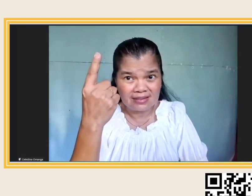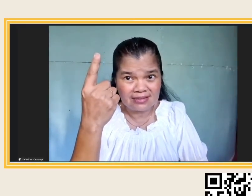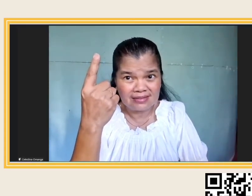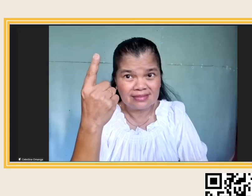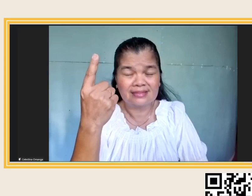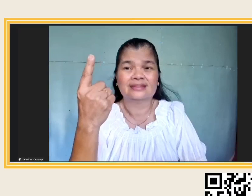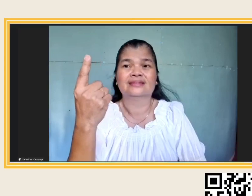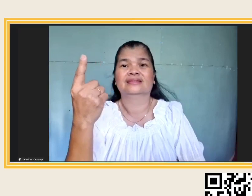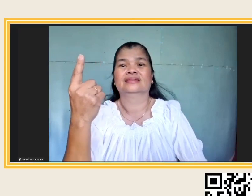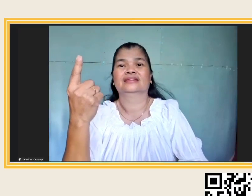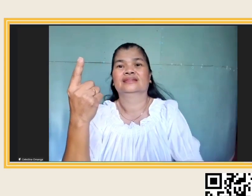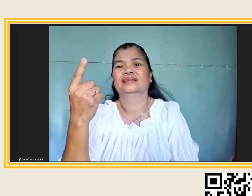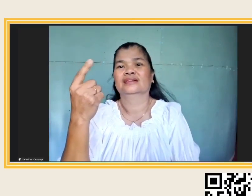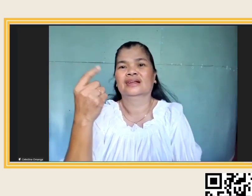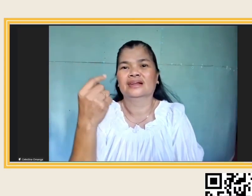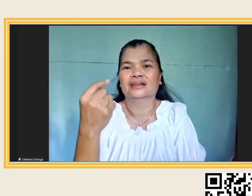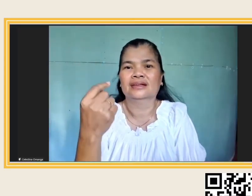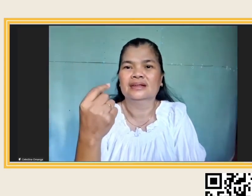Understand?